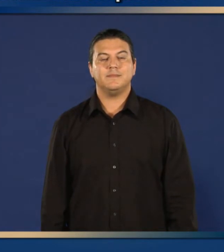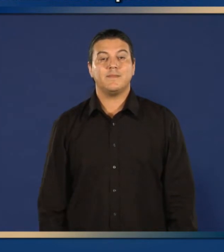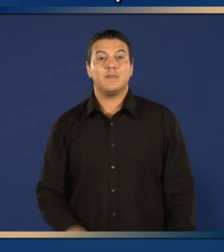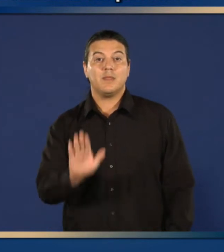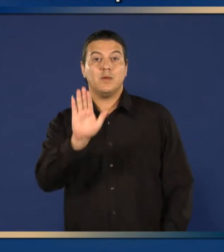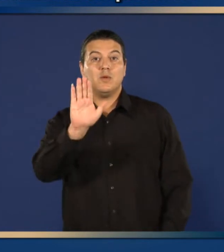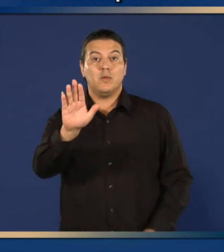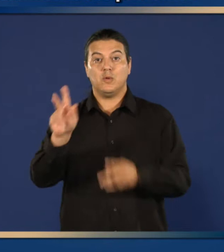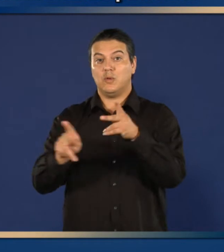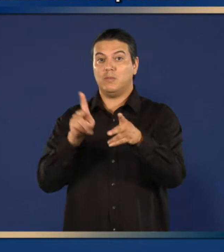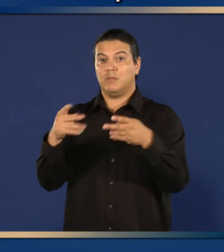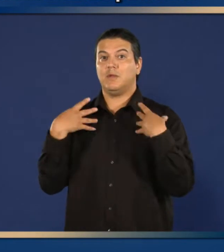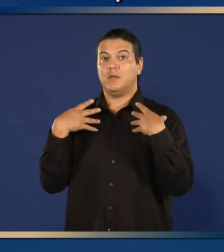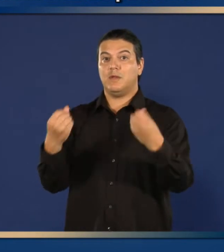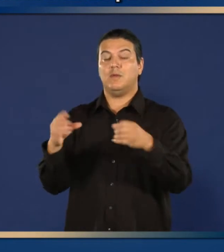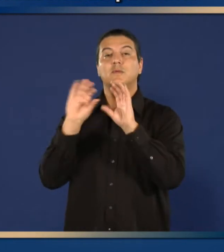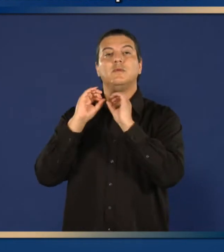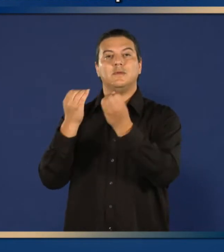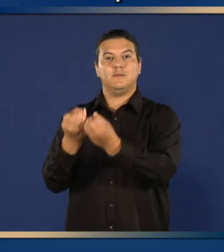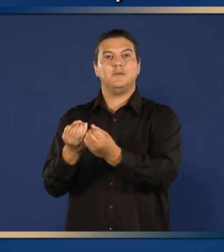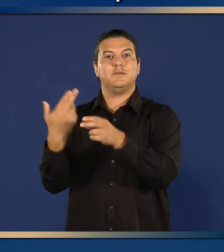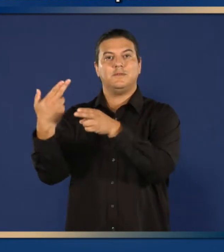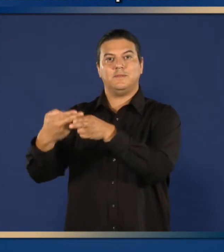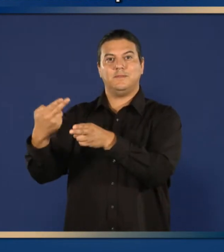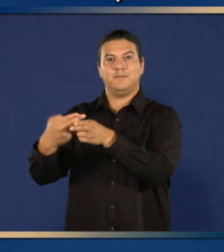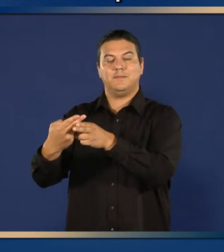estado de la salud pública